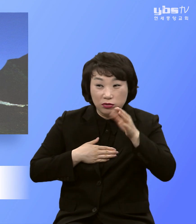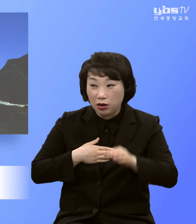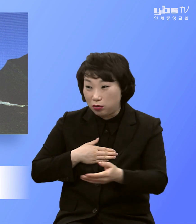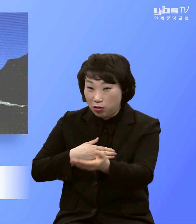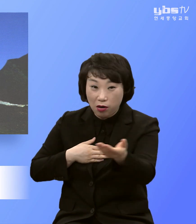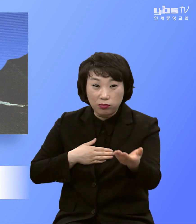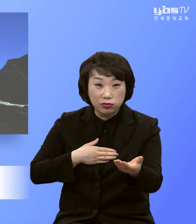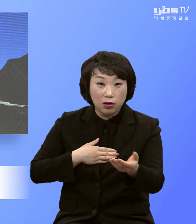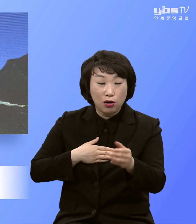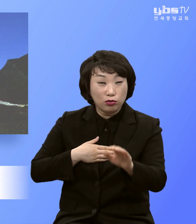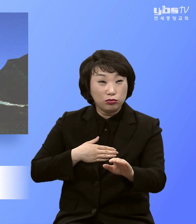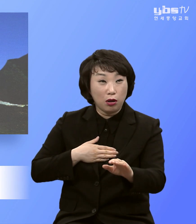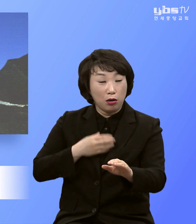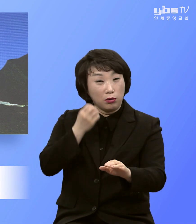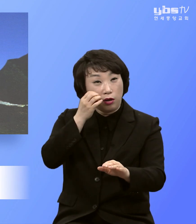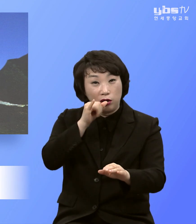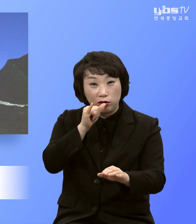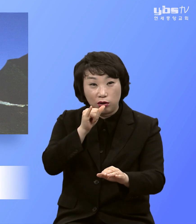하소서.